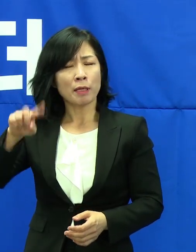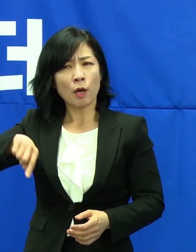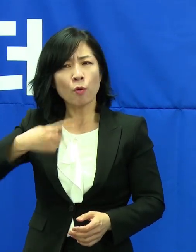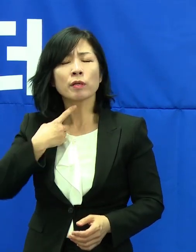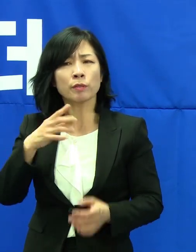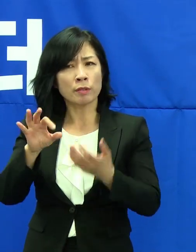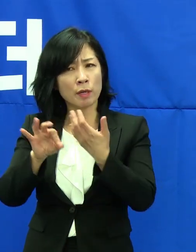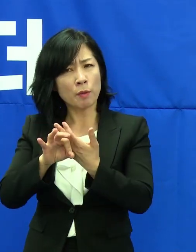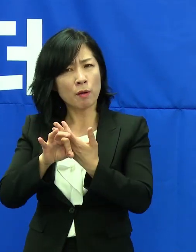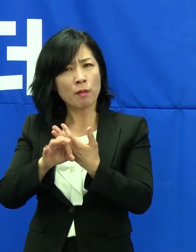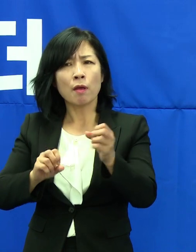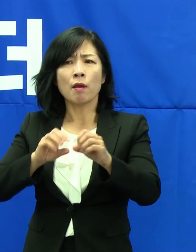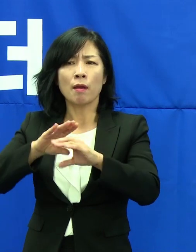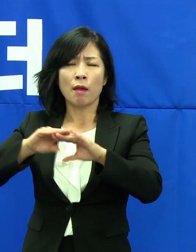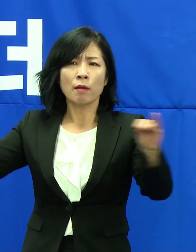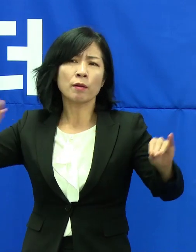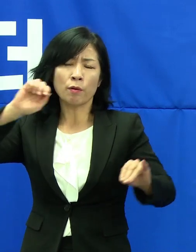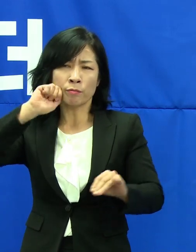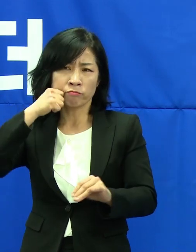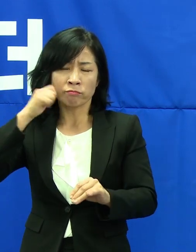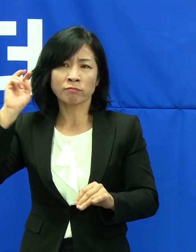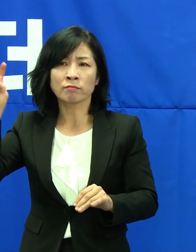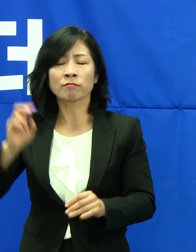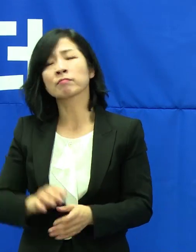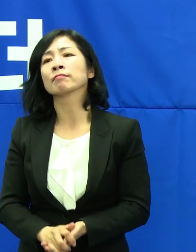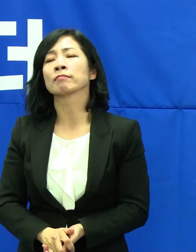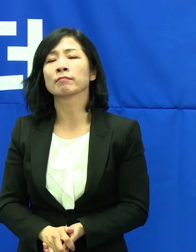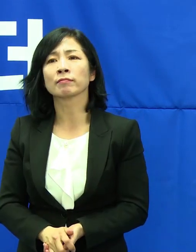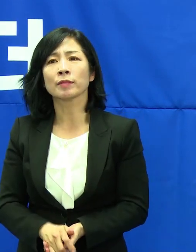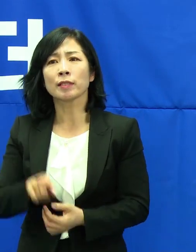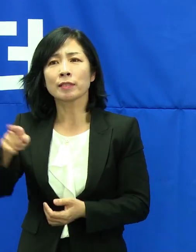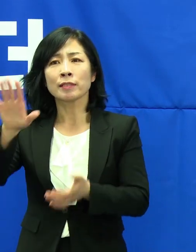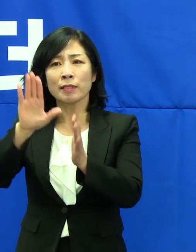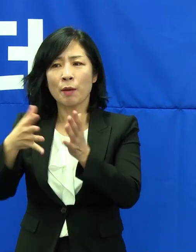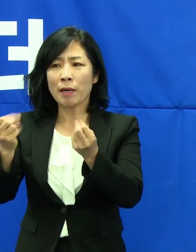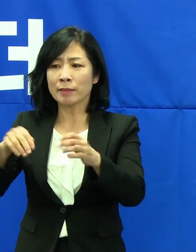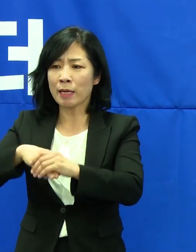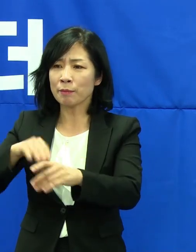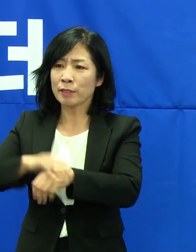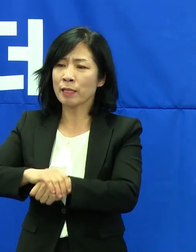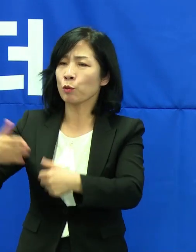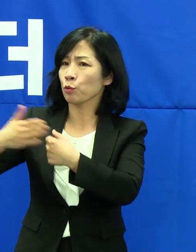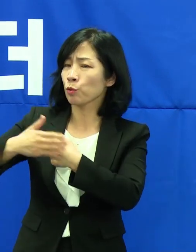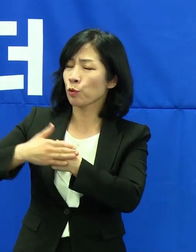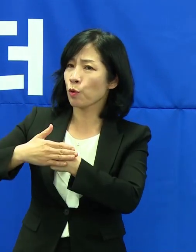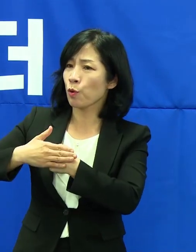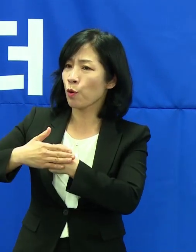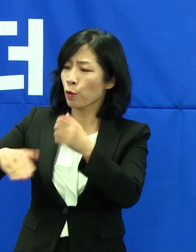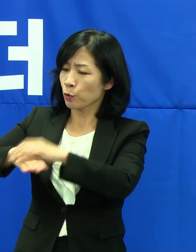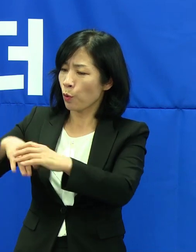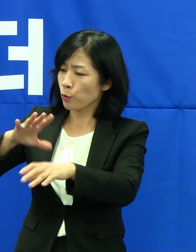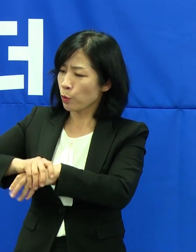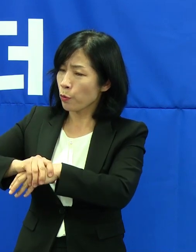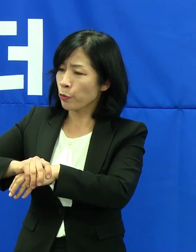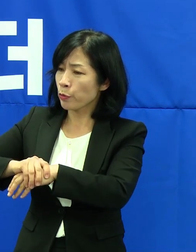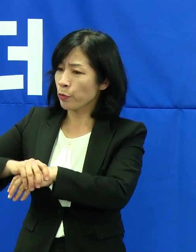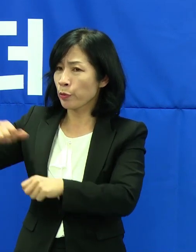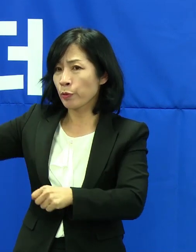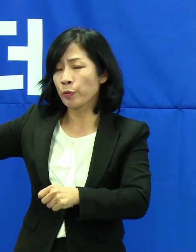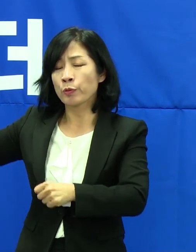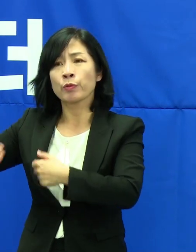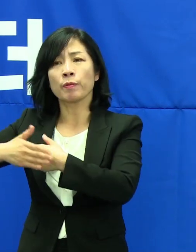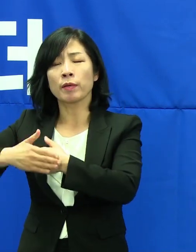넘을 수 없는 산들이 너무나 많았습니다. 그때 많은 분들이 손을 잡아주시고 그 잡아주신 손 덕분에, 예,